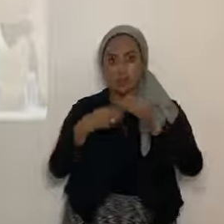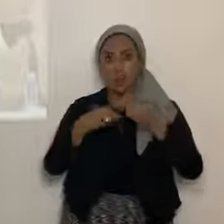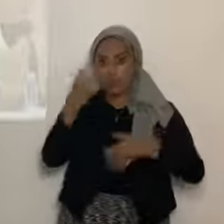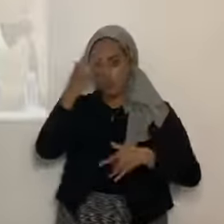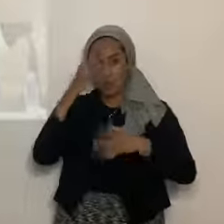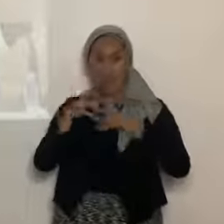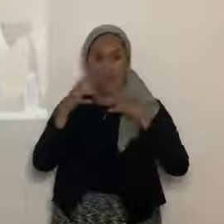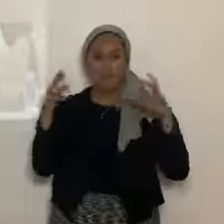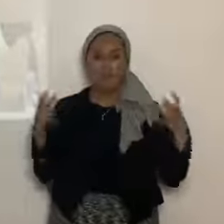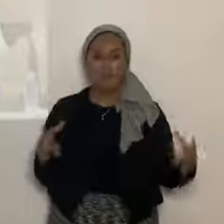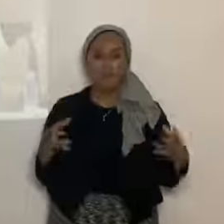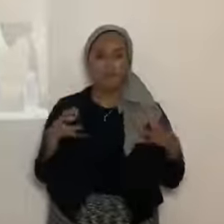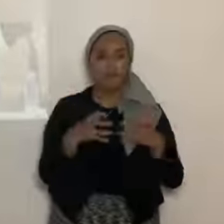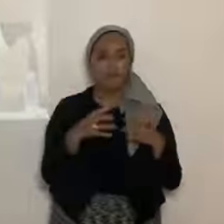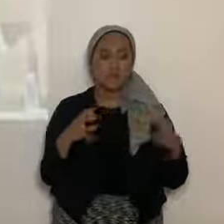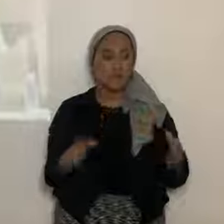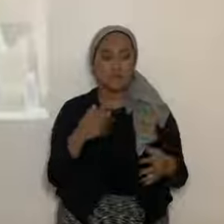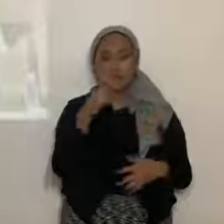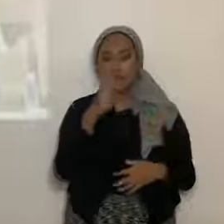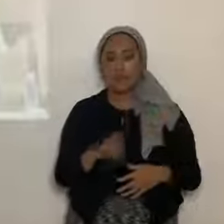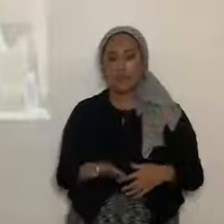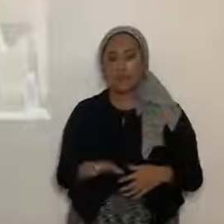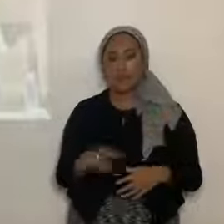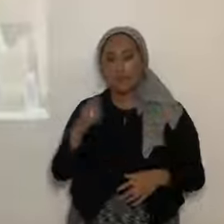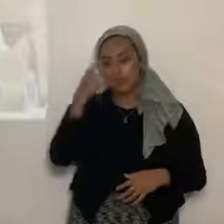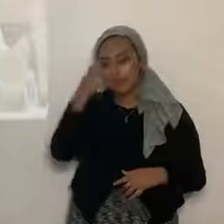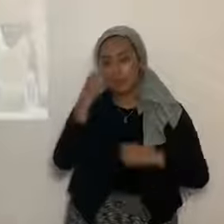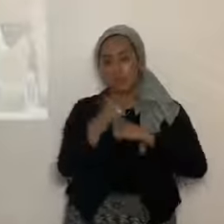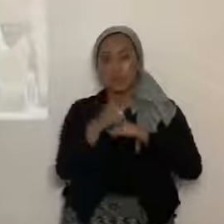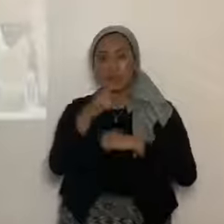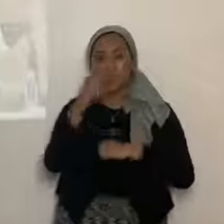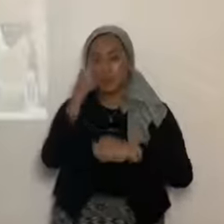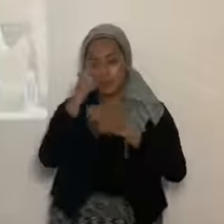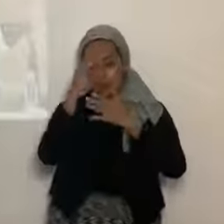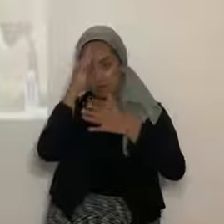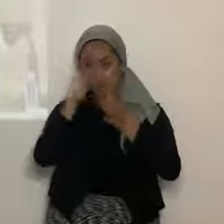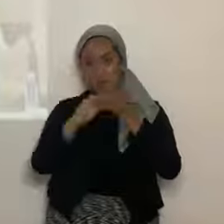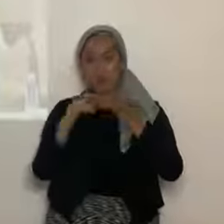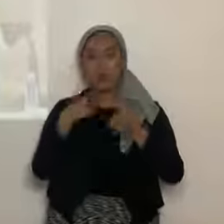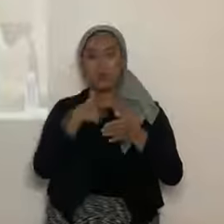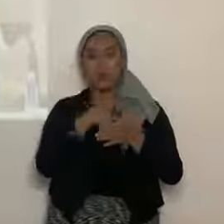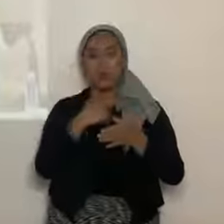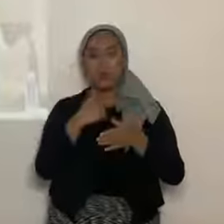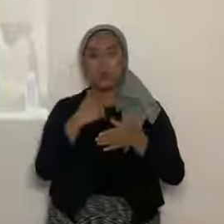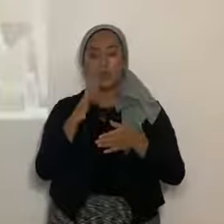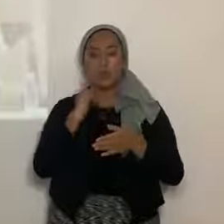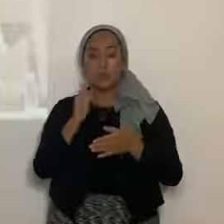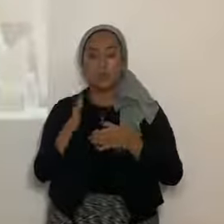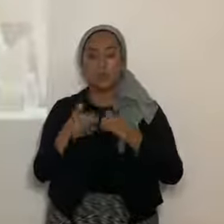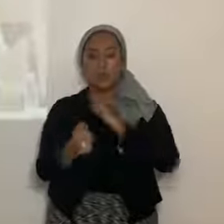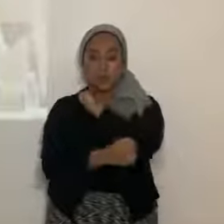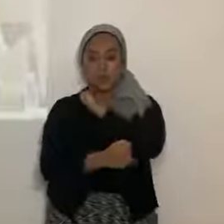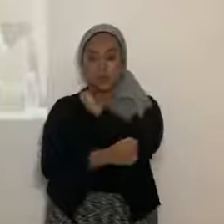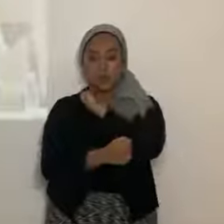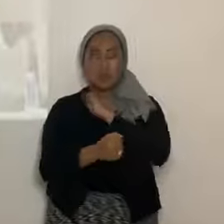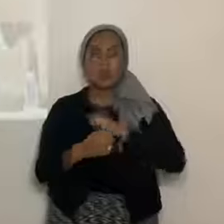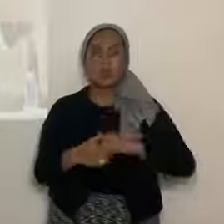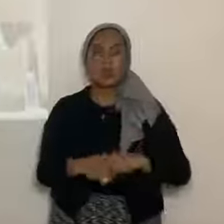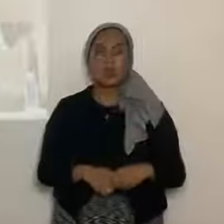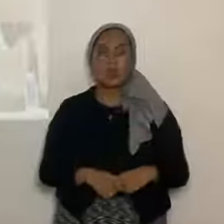terrible. Es tomar de Pesaj, si es que el Eterno permite que tomemos Pesaj en abril de 2022, ya sabes cómo lo